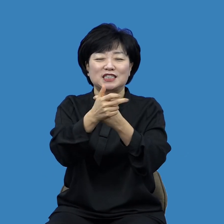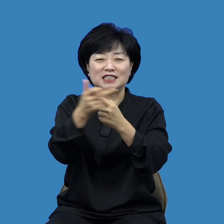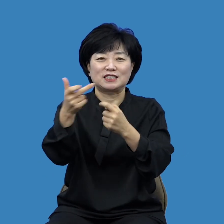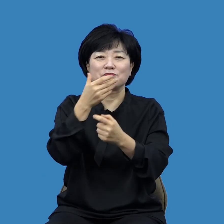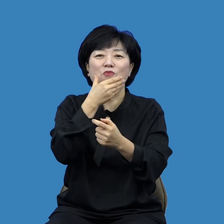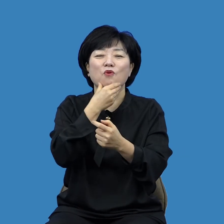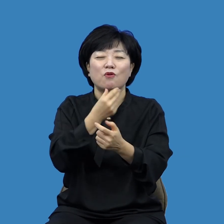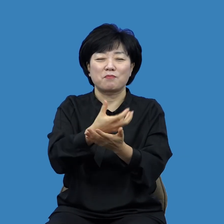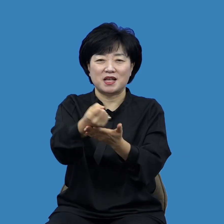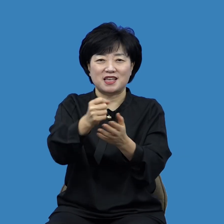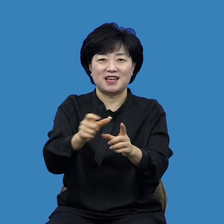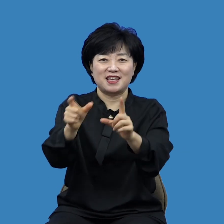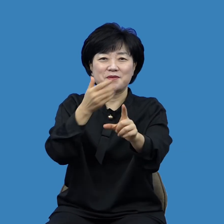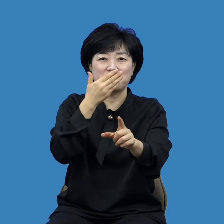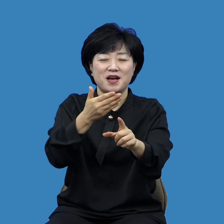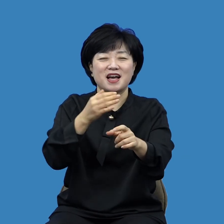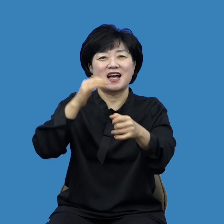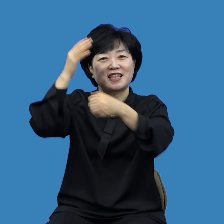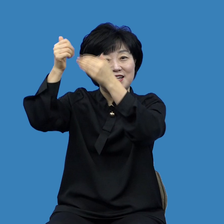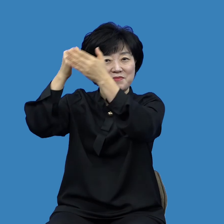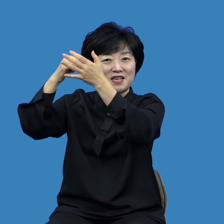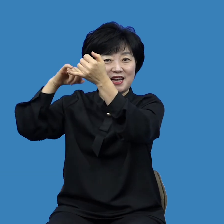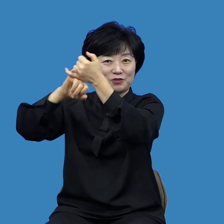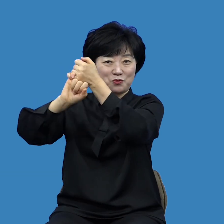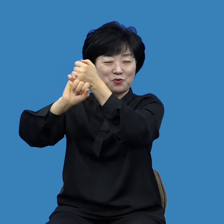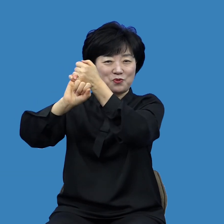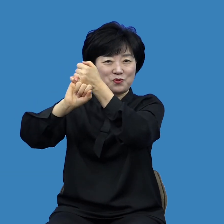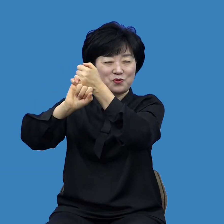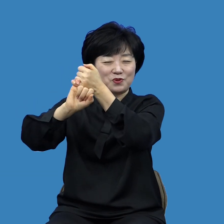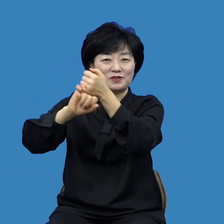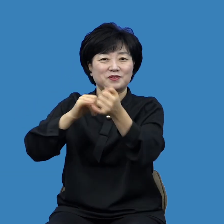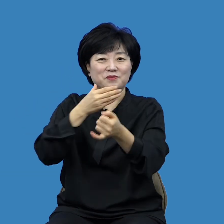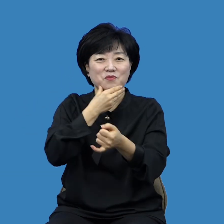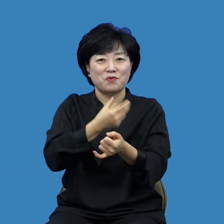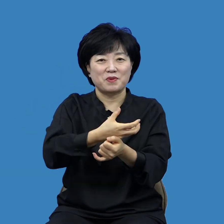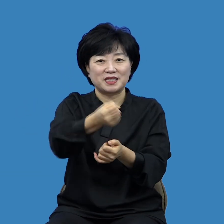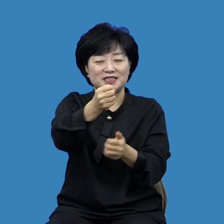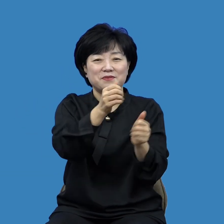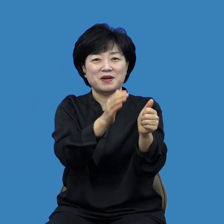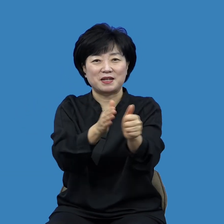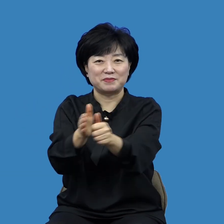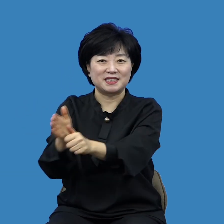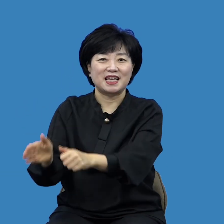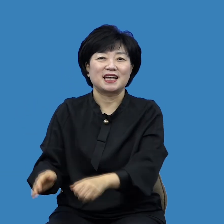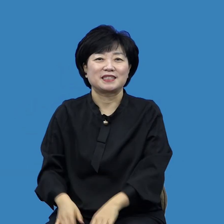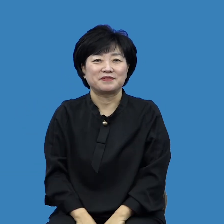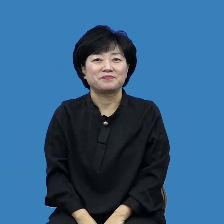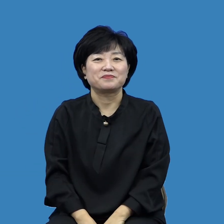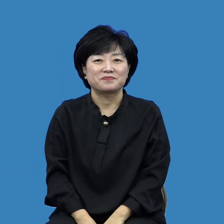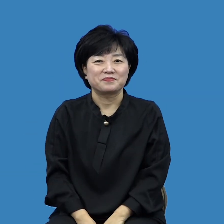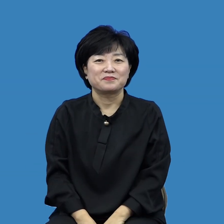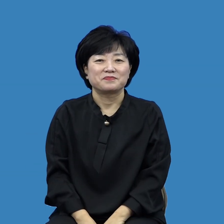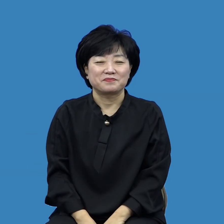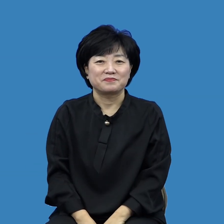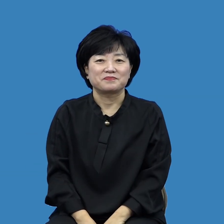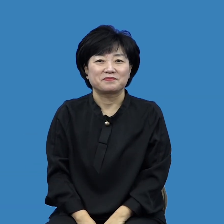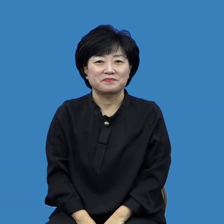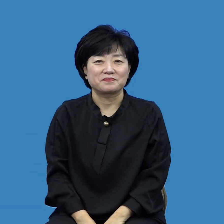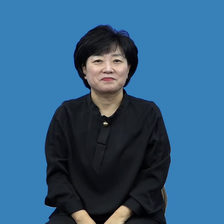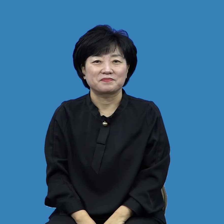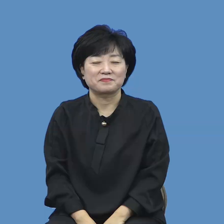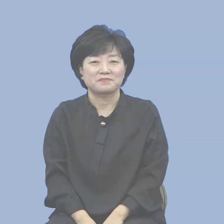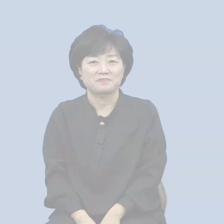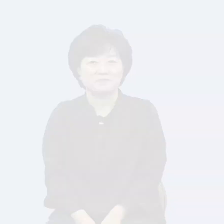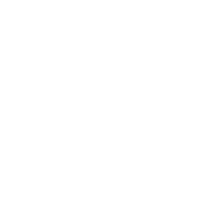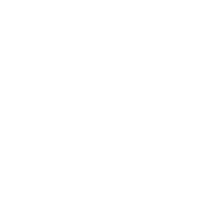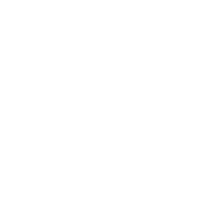거예요. 이것이 하나님이 약속하신 거예요. 이 복을 누리신 여러분 되시기를 주의 이름으로 축복합니다. 아멘.